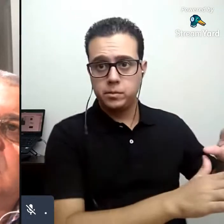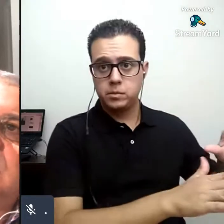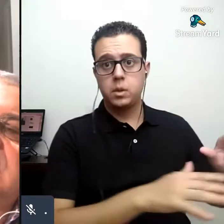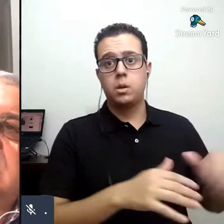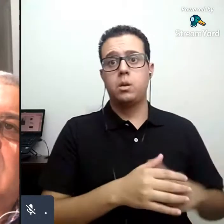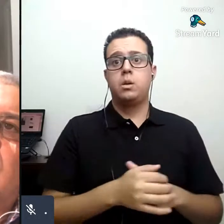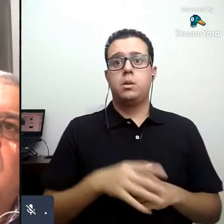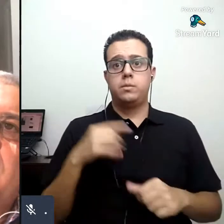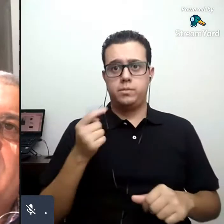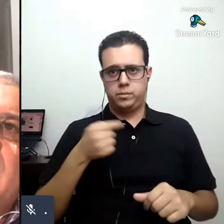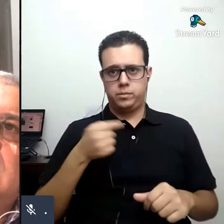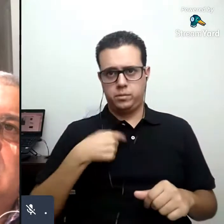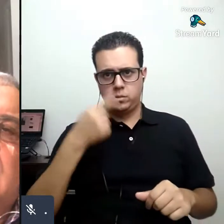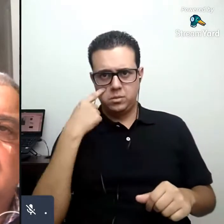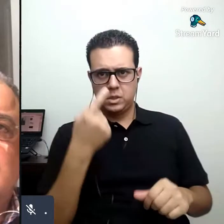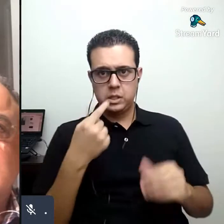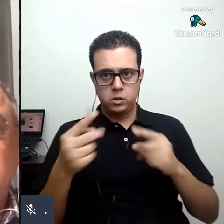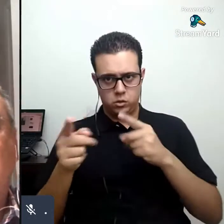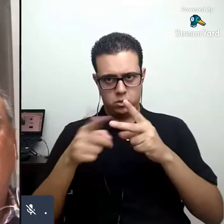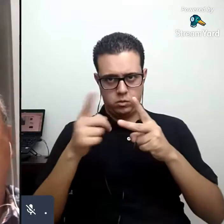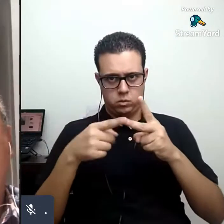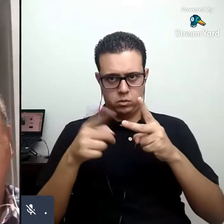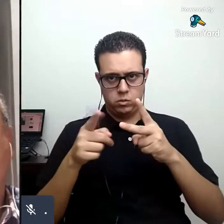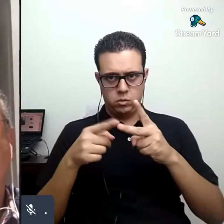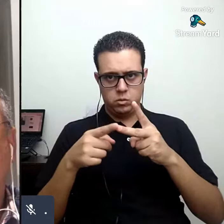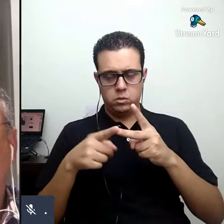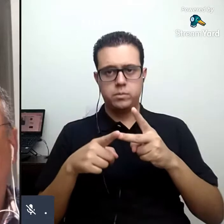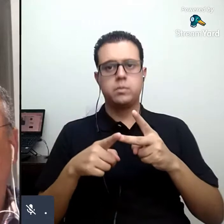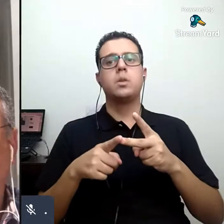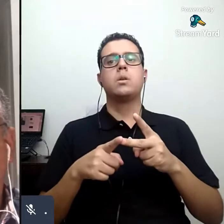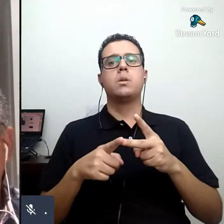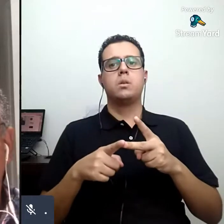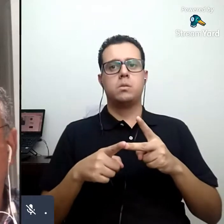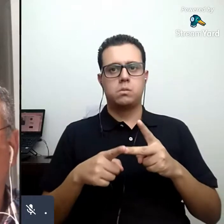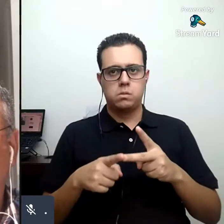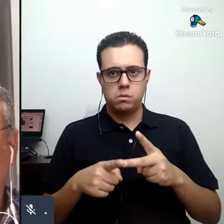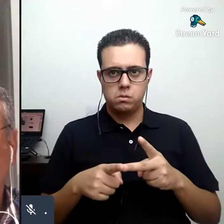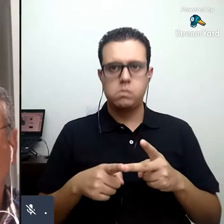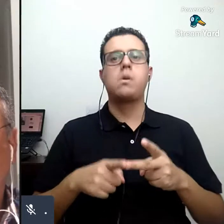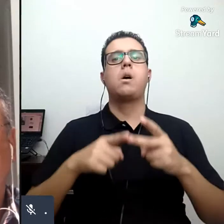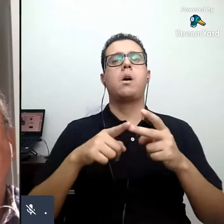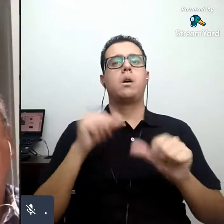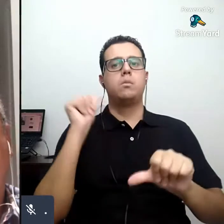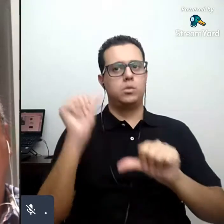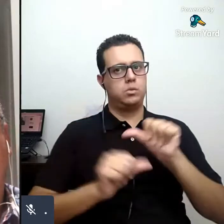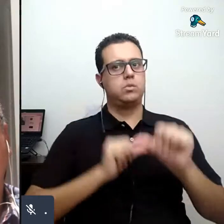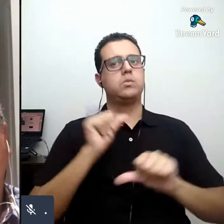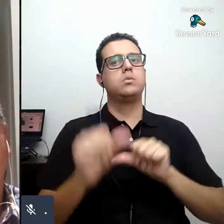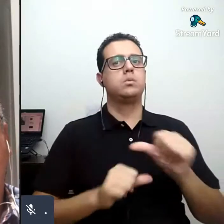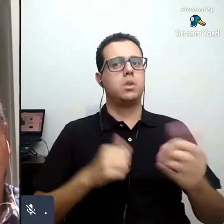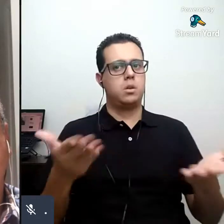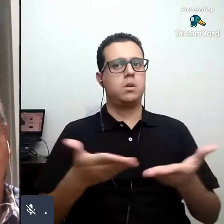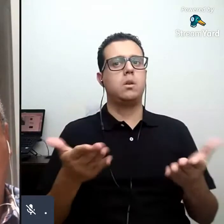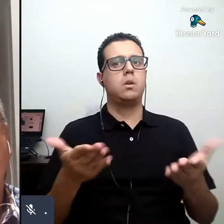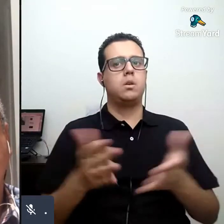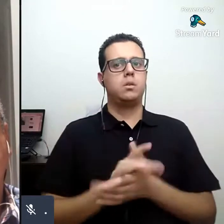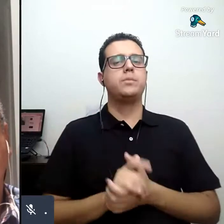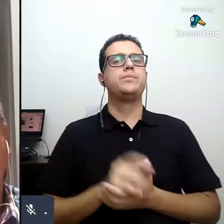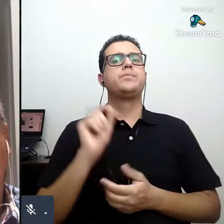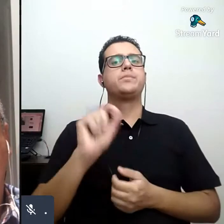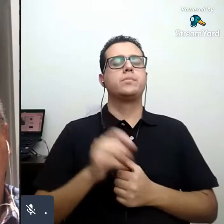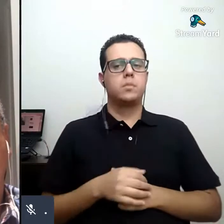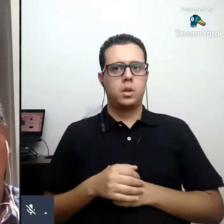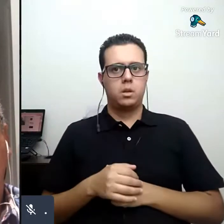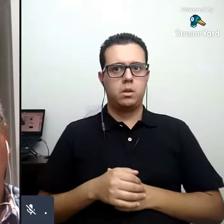neste segundo sinal, as coisas já começam a mudar um pouco. Aponta para a divindade,